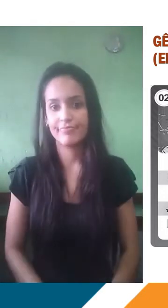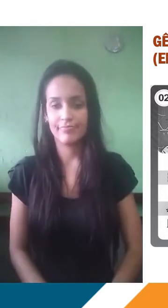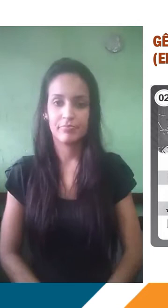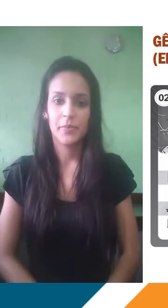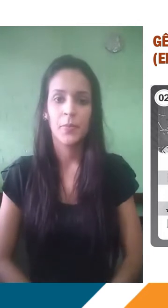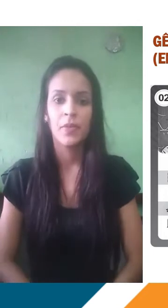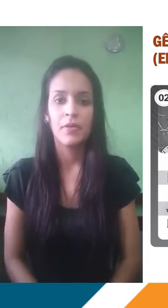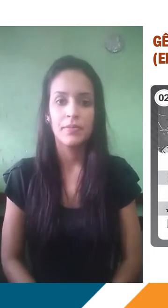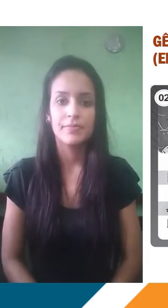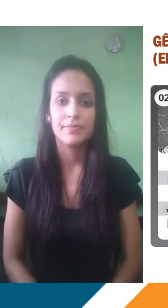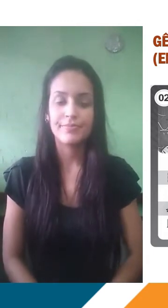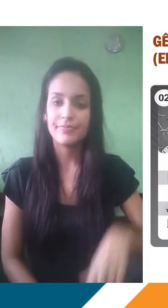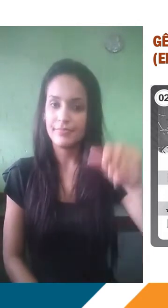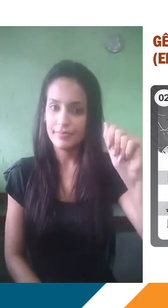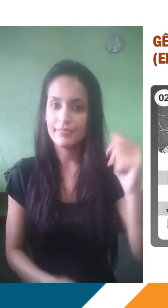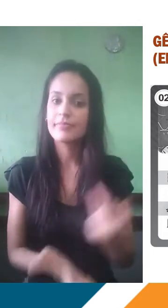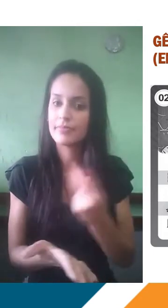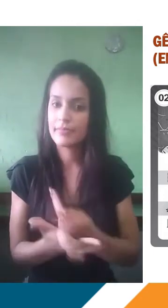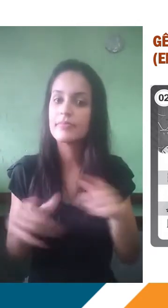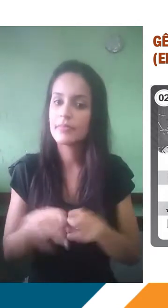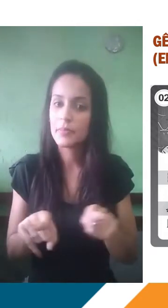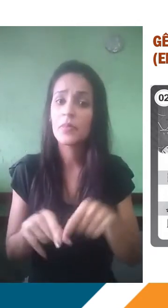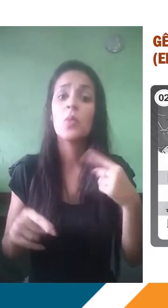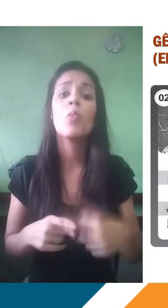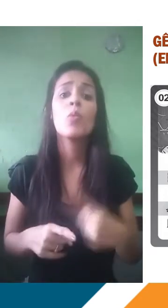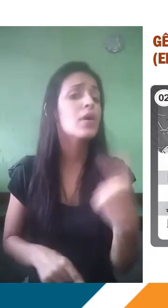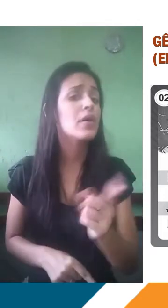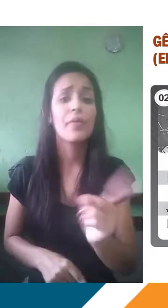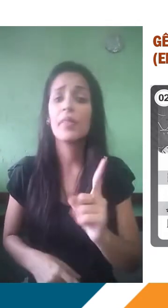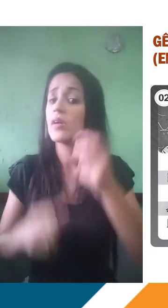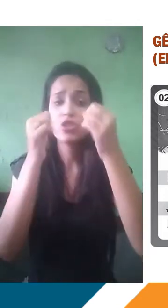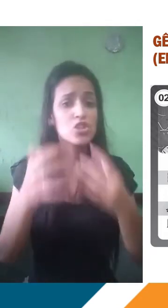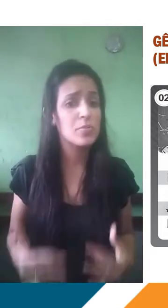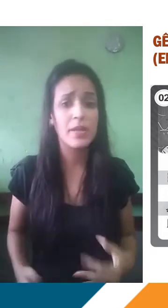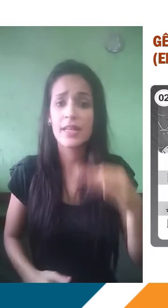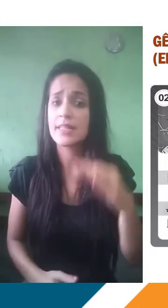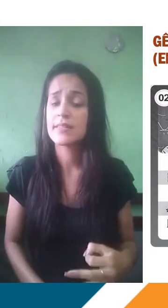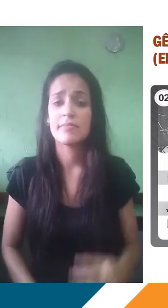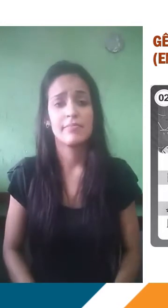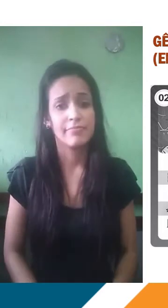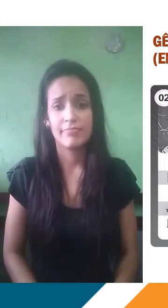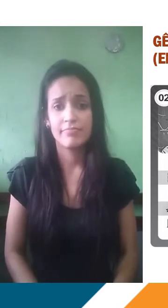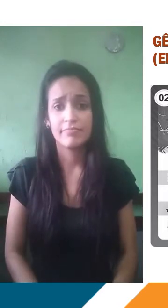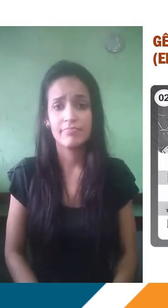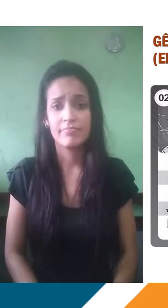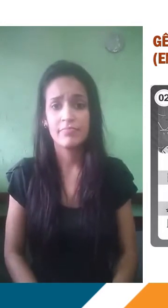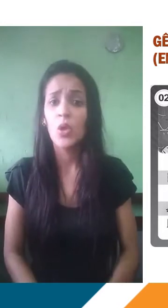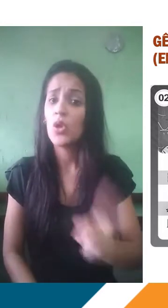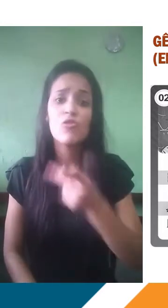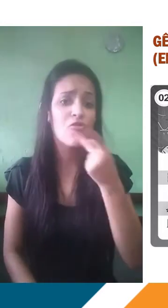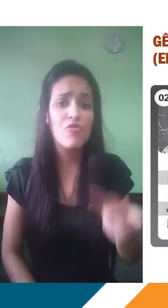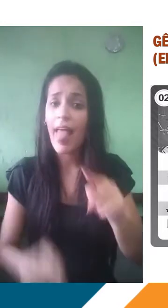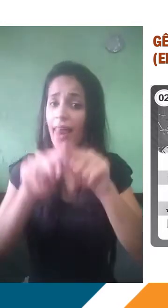subversão de gênero E a opção A não apresenta explicação adequada por desconhecer que o gênero carta de jogo foi